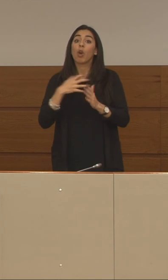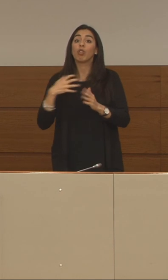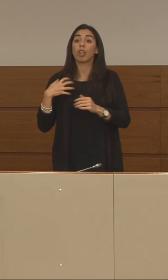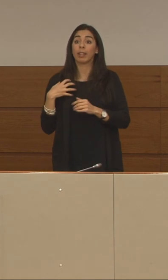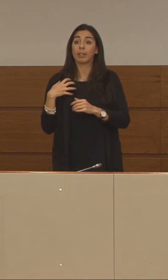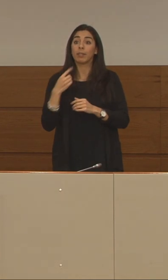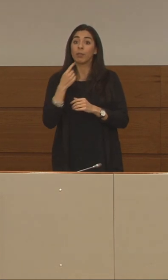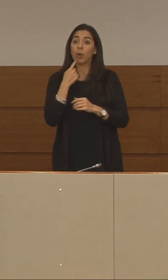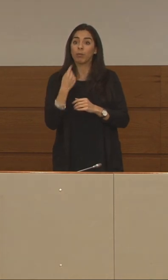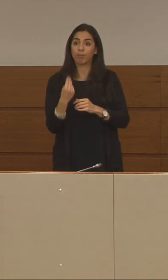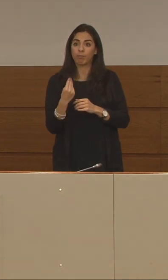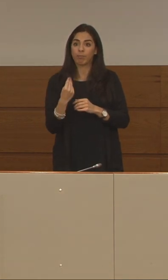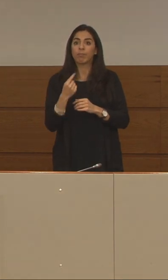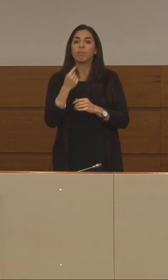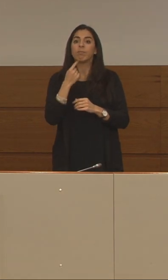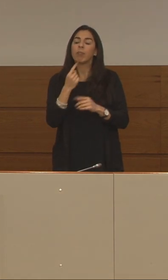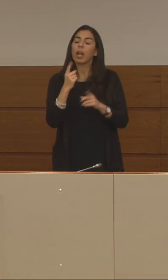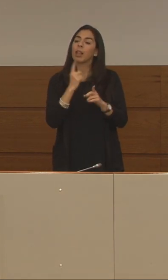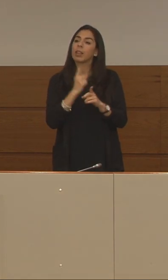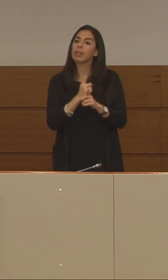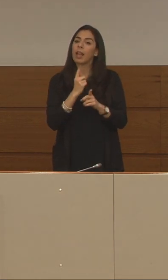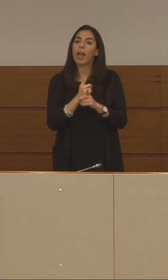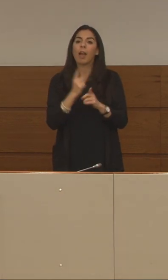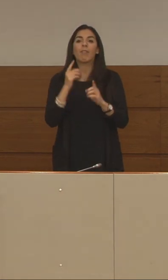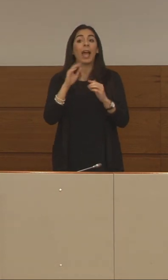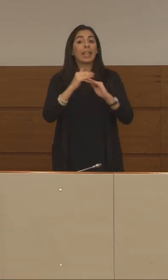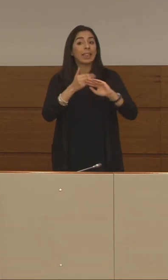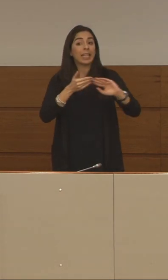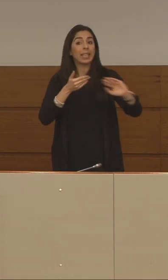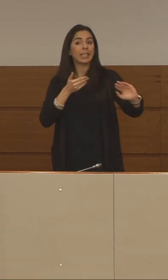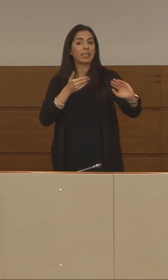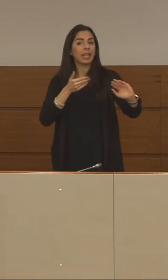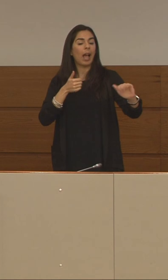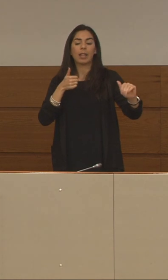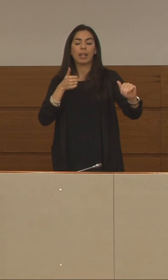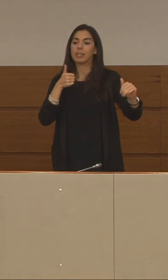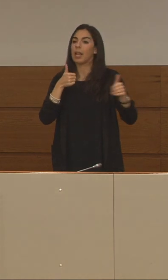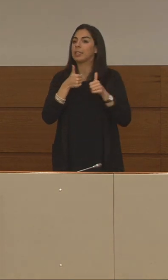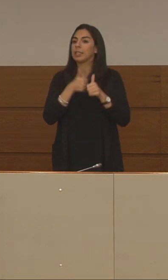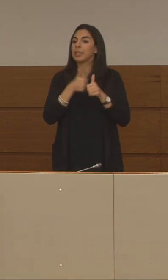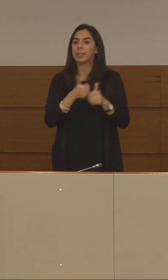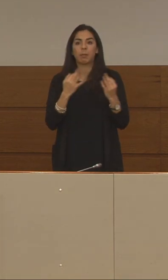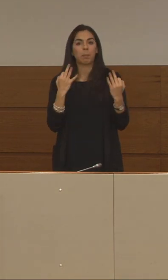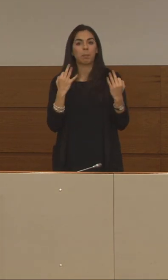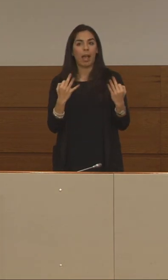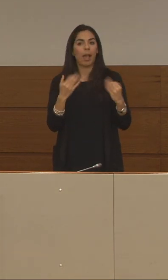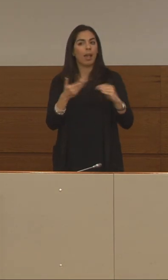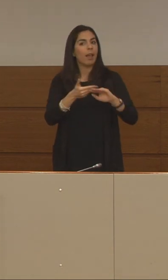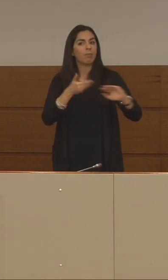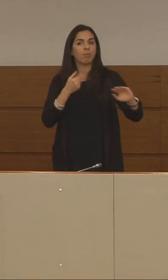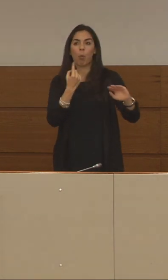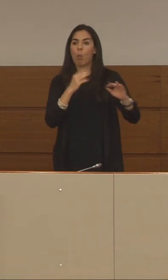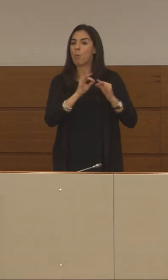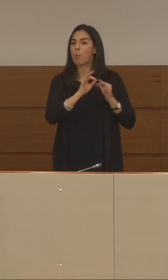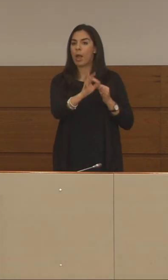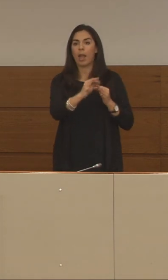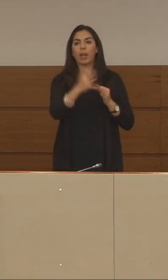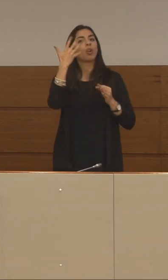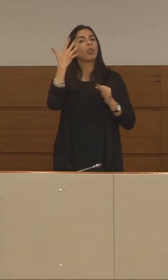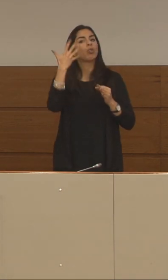di rispettare rigorosamente le distanze che sono previste anche nella direttiva del